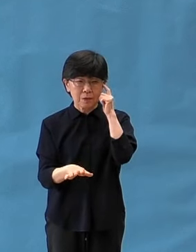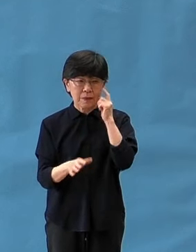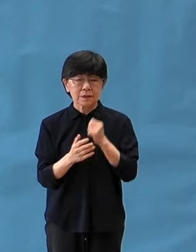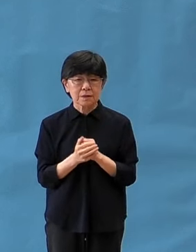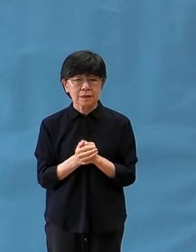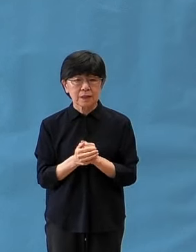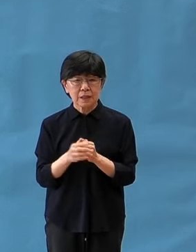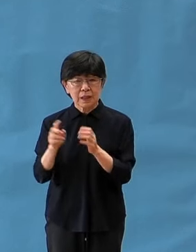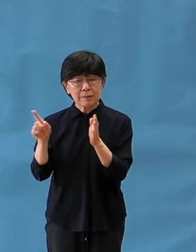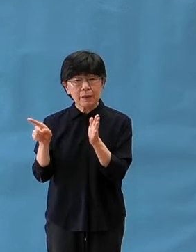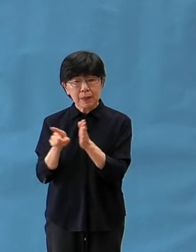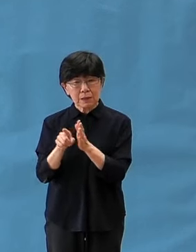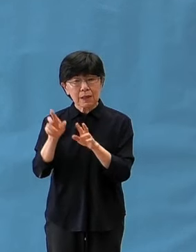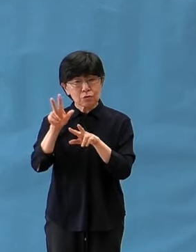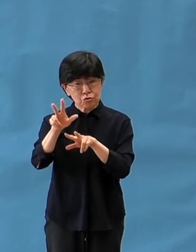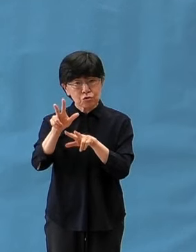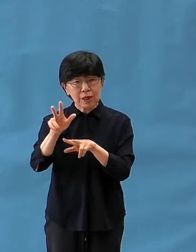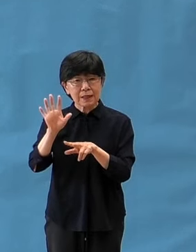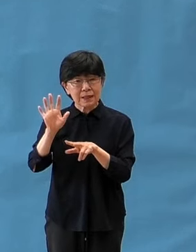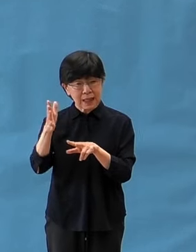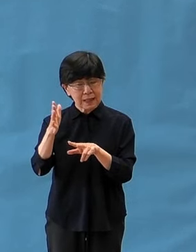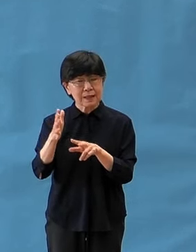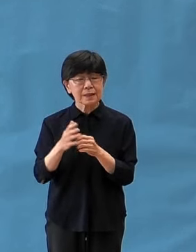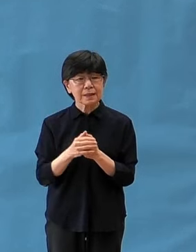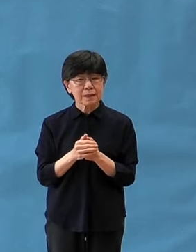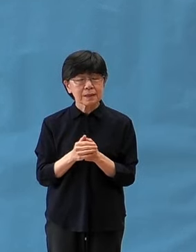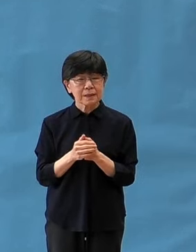ルールがなかった、なんていうかな、